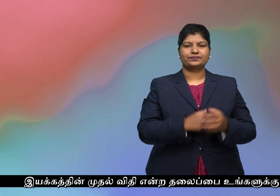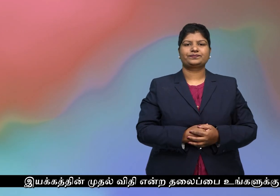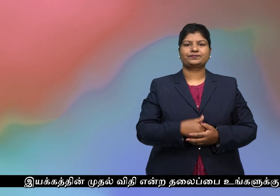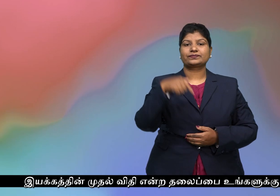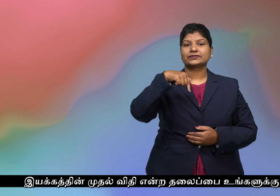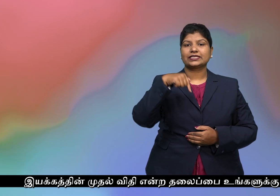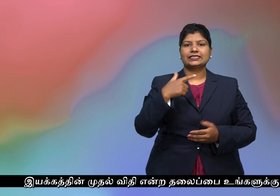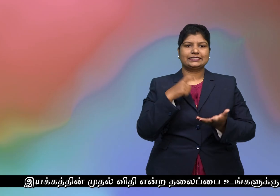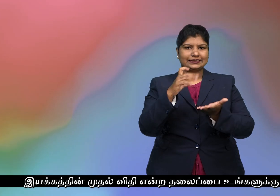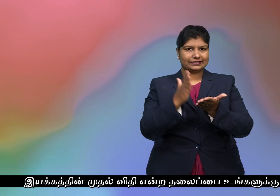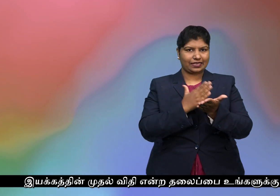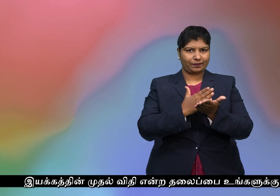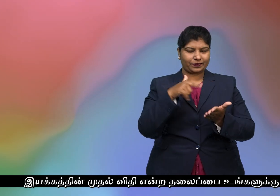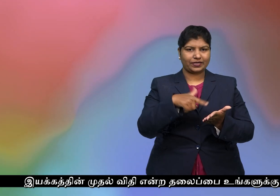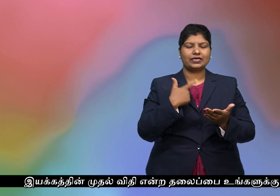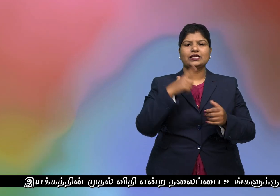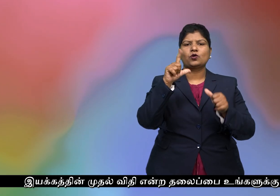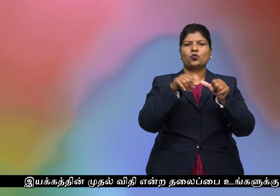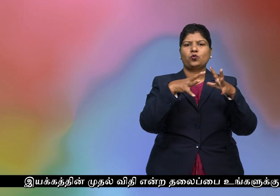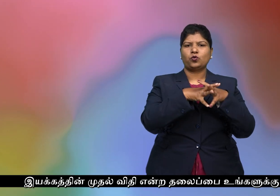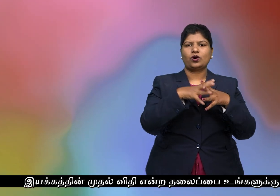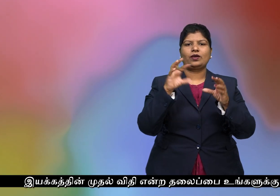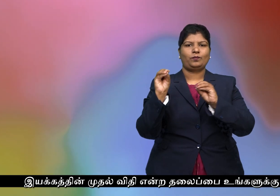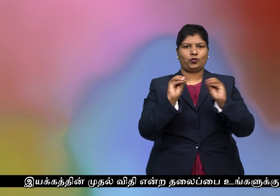என்ற தலைப்பை உங்களுக்கு விளக்குகிறேன்.